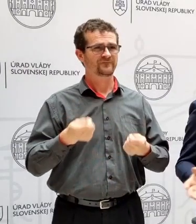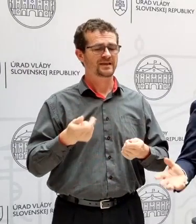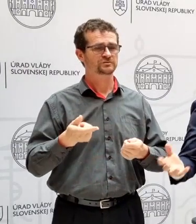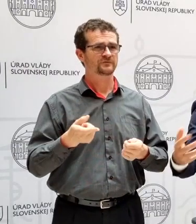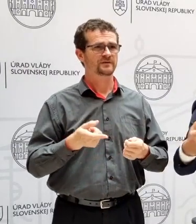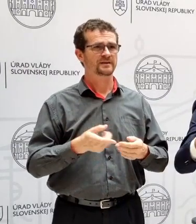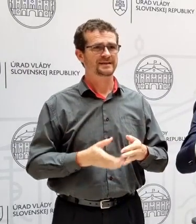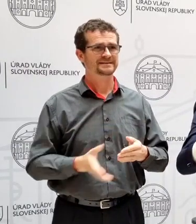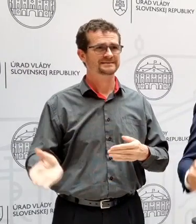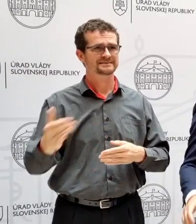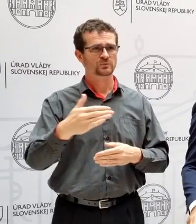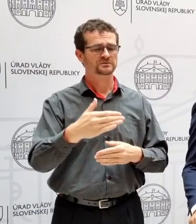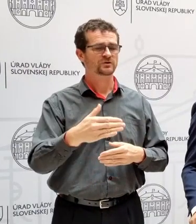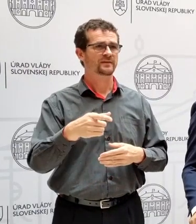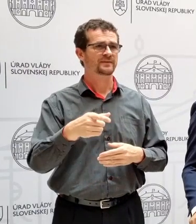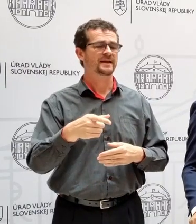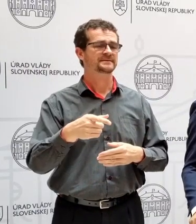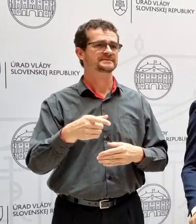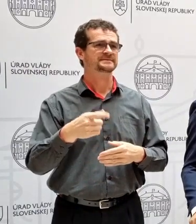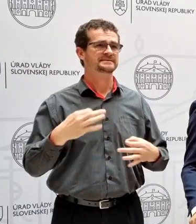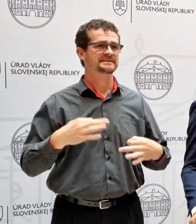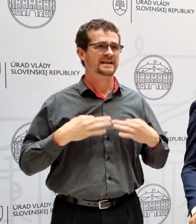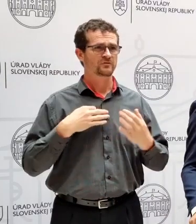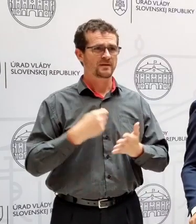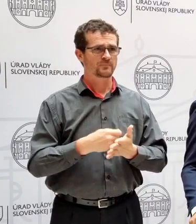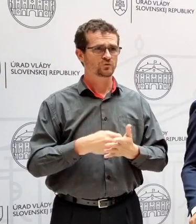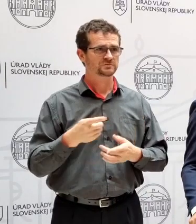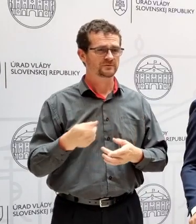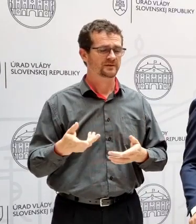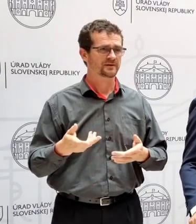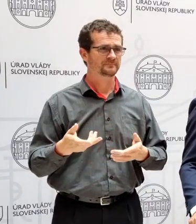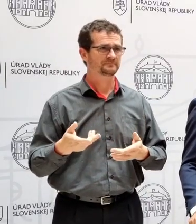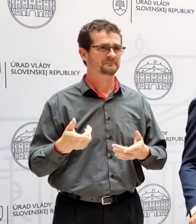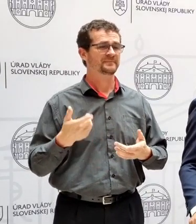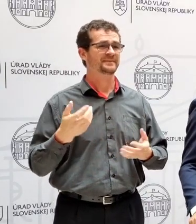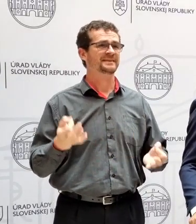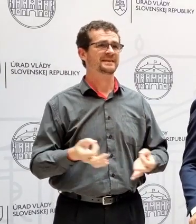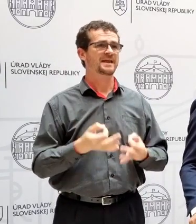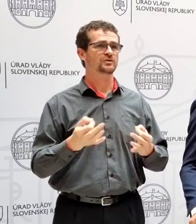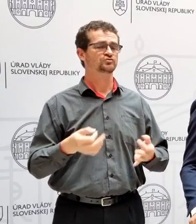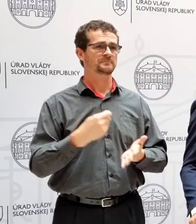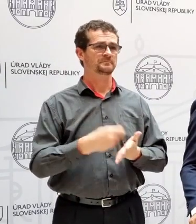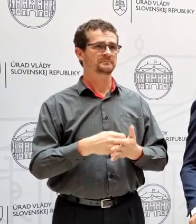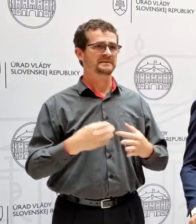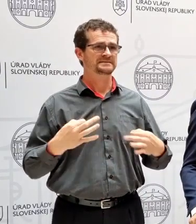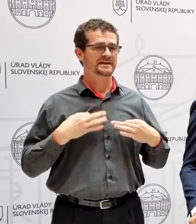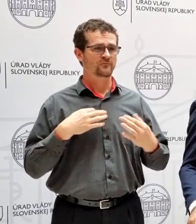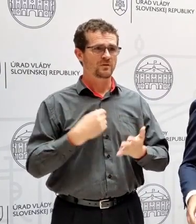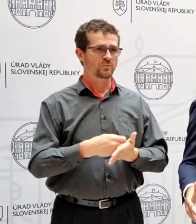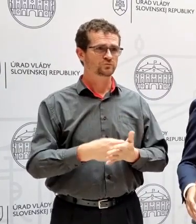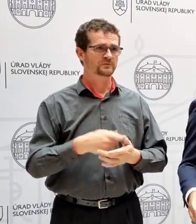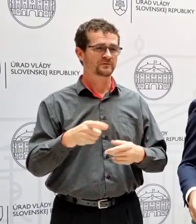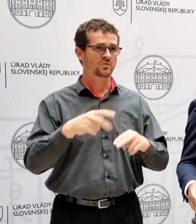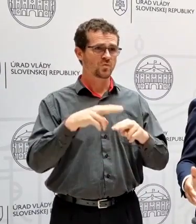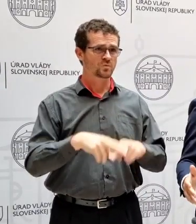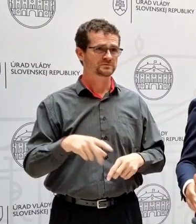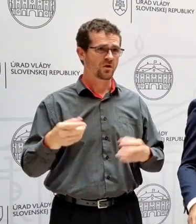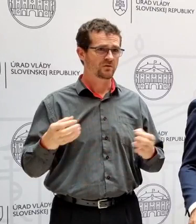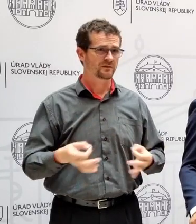tak sprostredkovane, cez zdravotné poisťovne, tak niečo možno zafinancujú zdravotné poisťovne, ak im